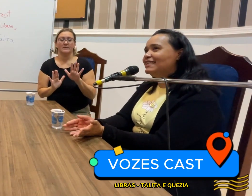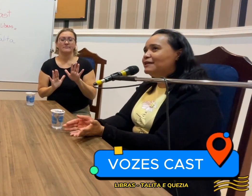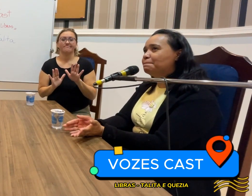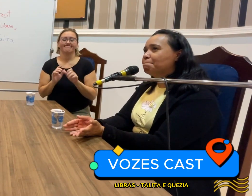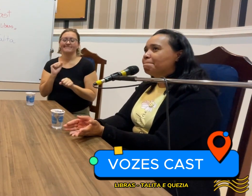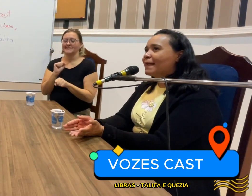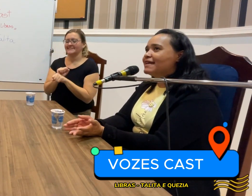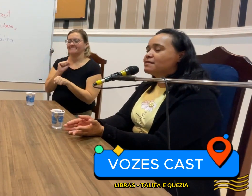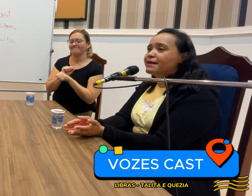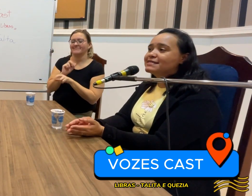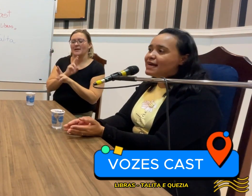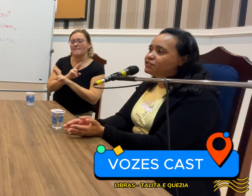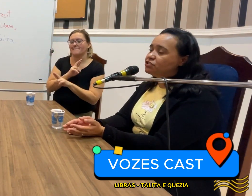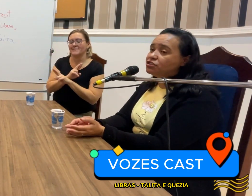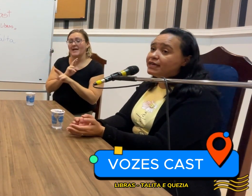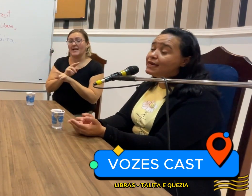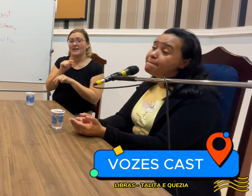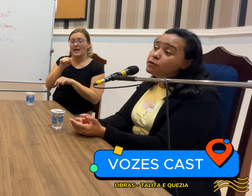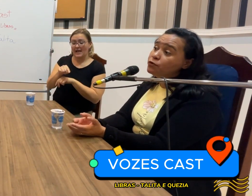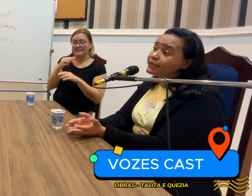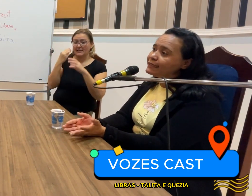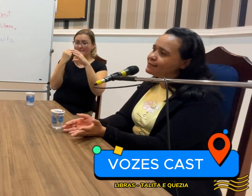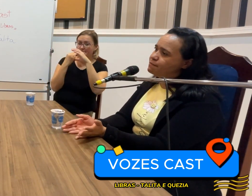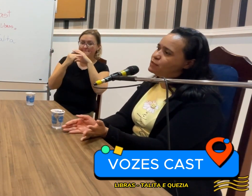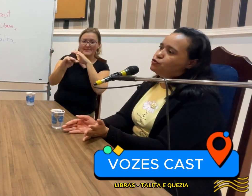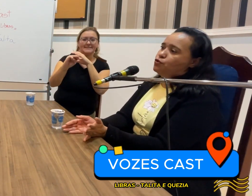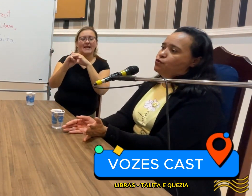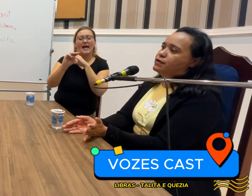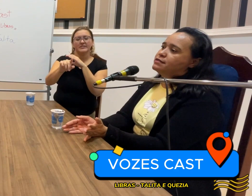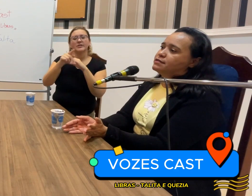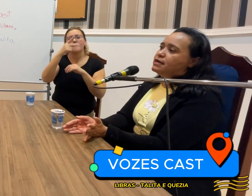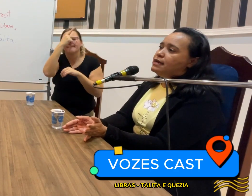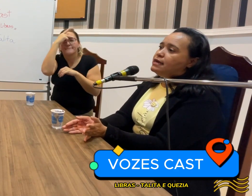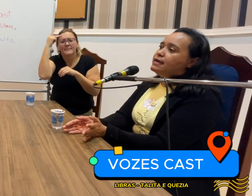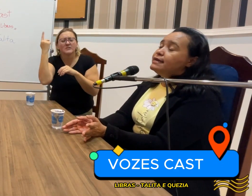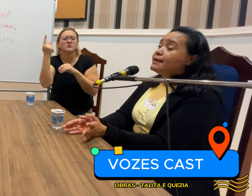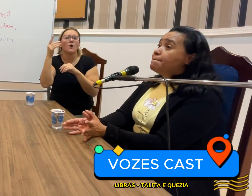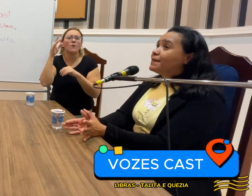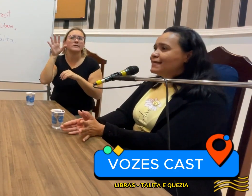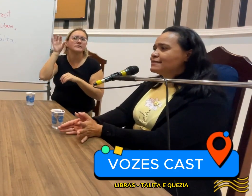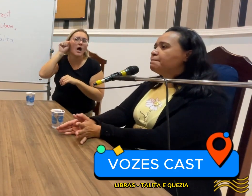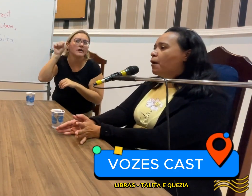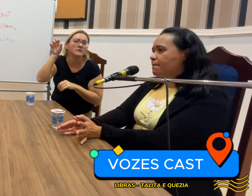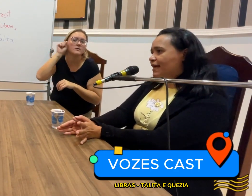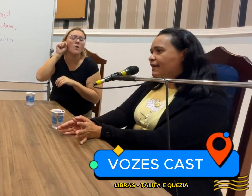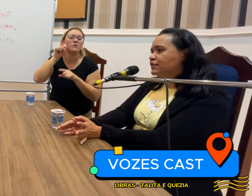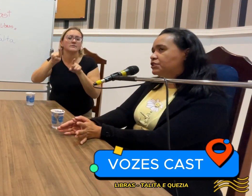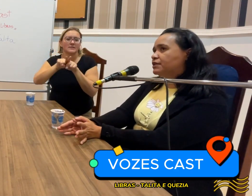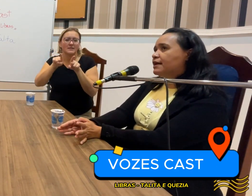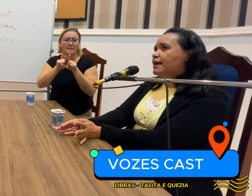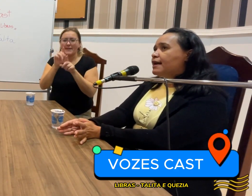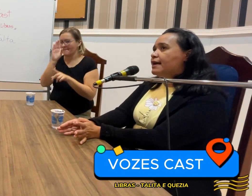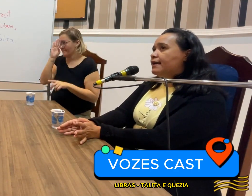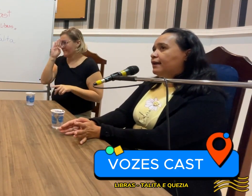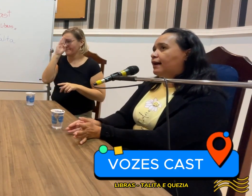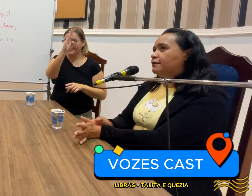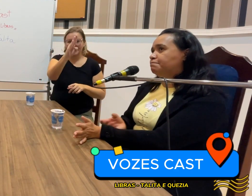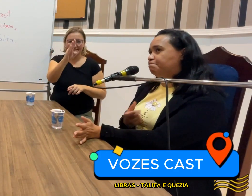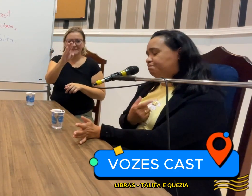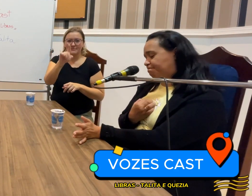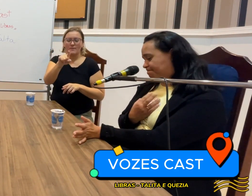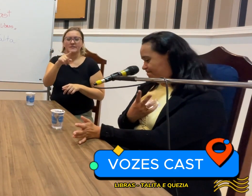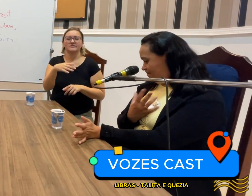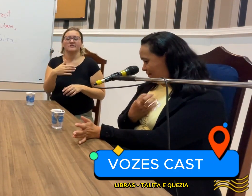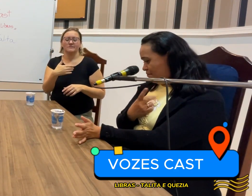Espero que essa mensagem chegue a muitas pessoas. Amém. E que, principalmente,